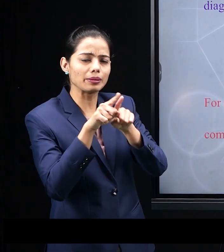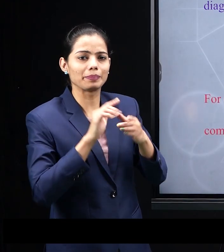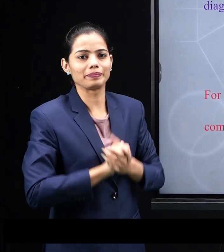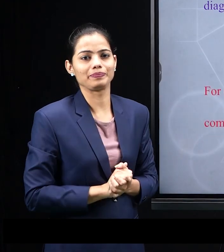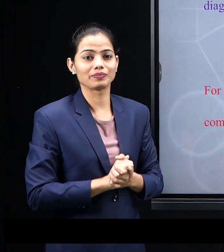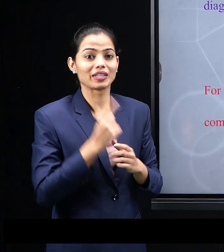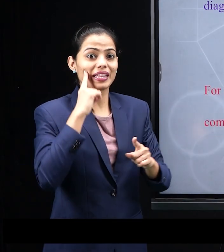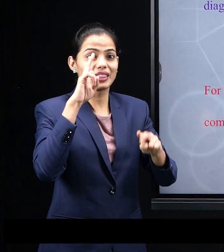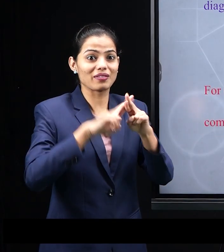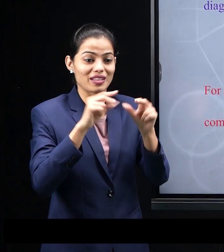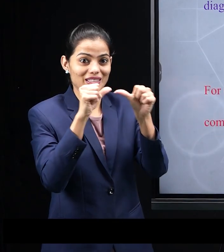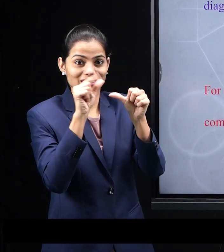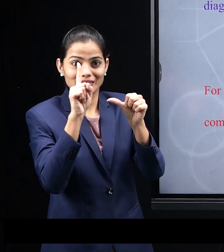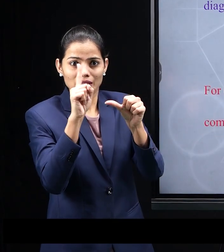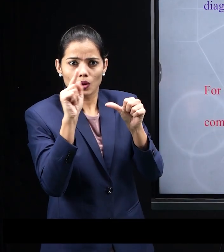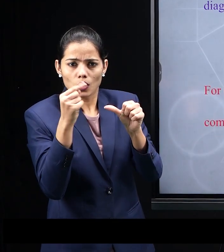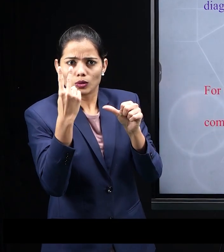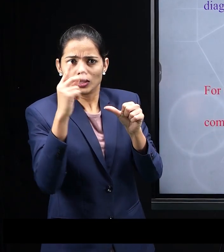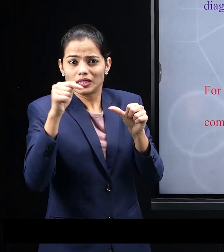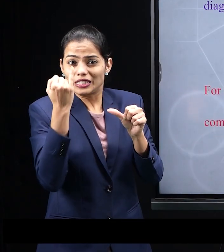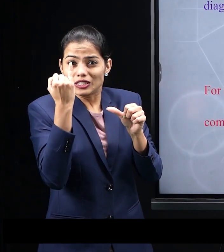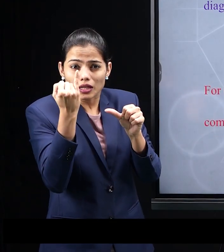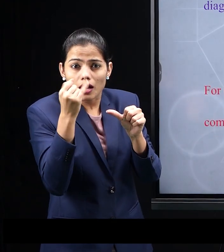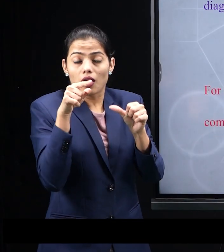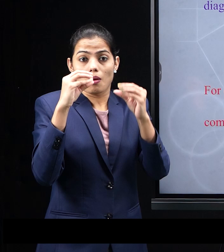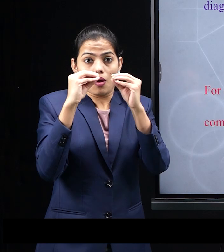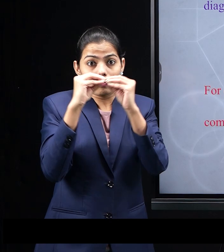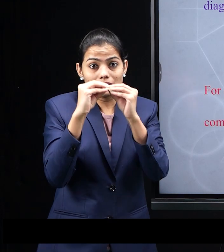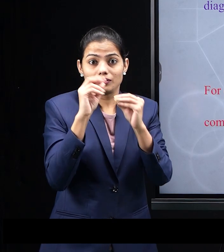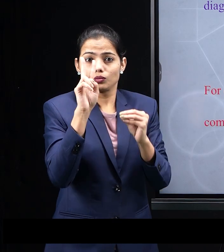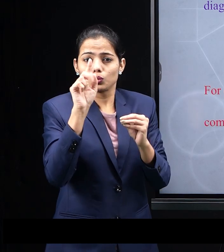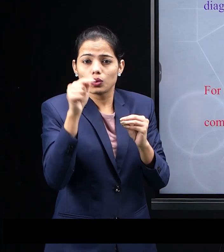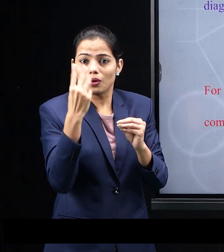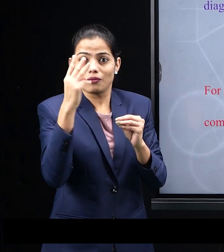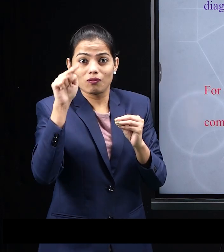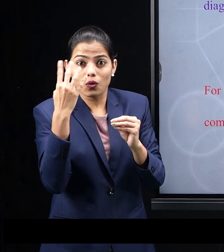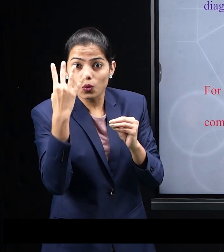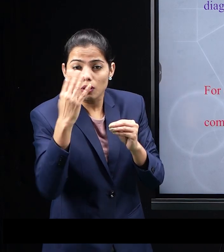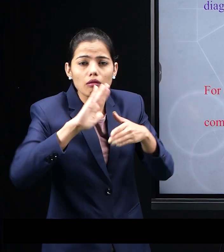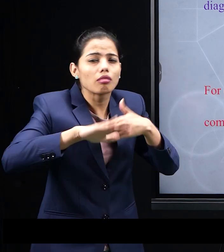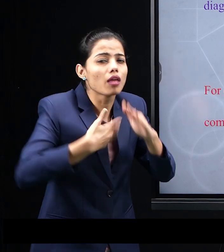उदाहरणार्थ, जर A is equals to 1, 2, 6, B is equals to 2, 3, 4